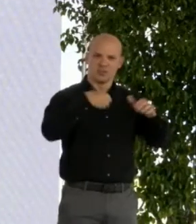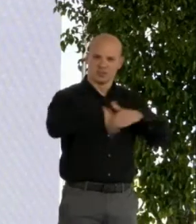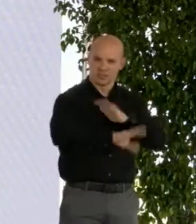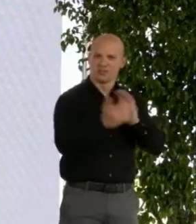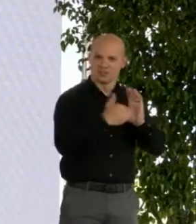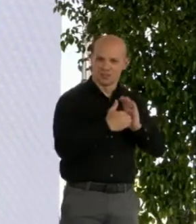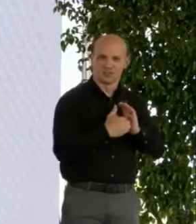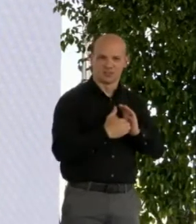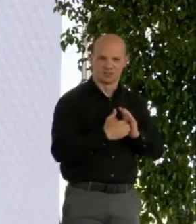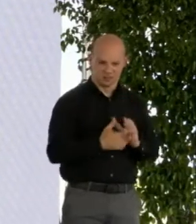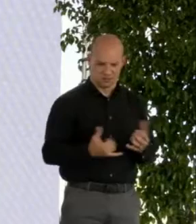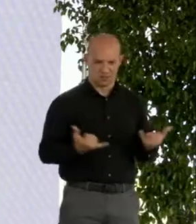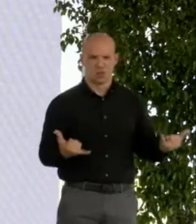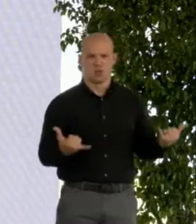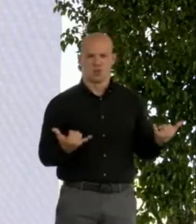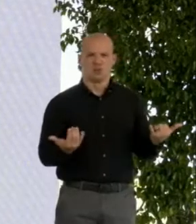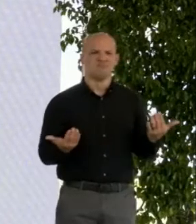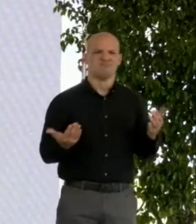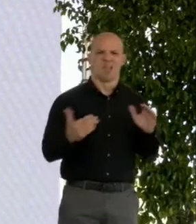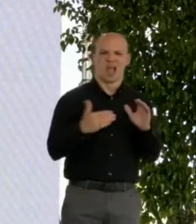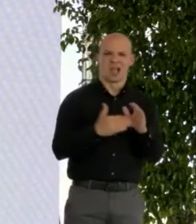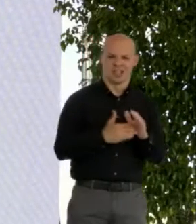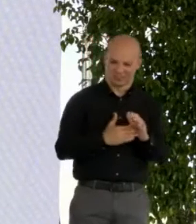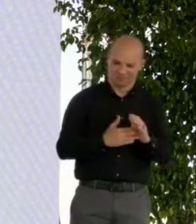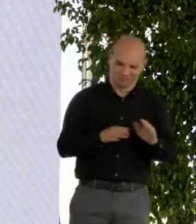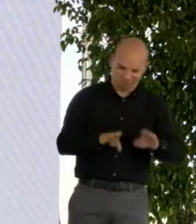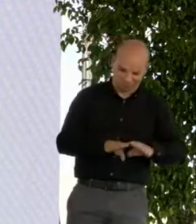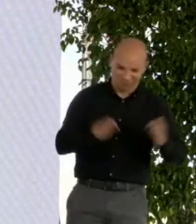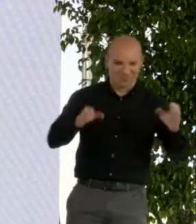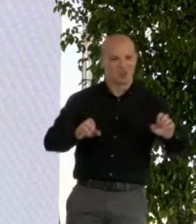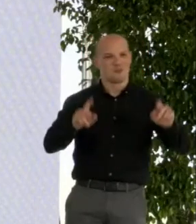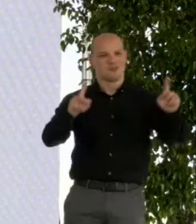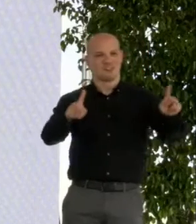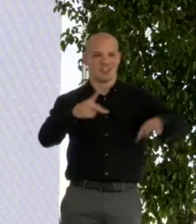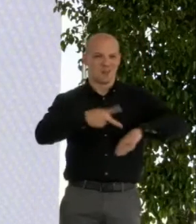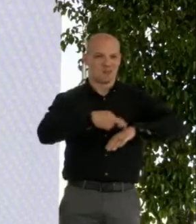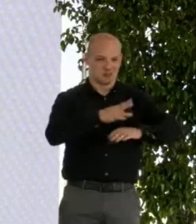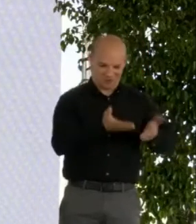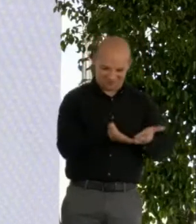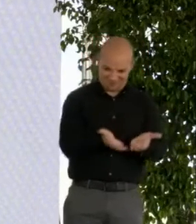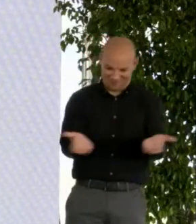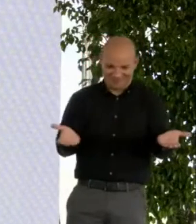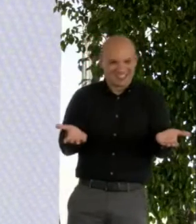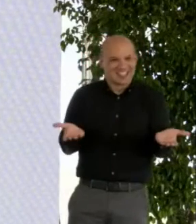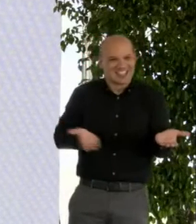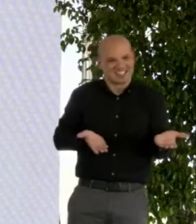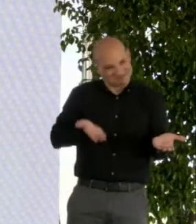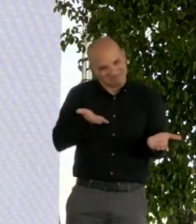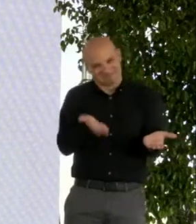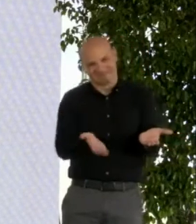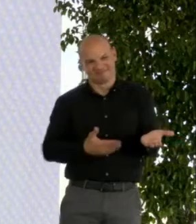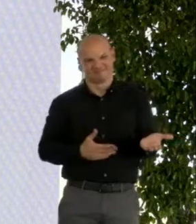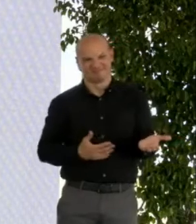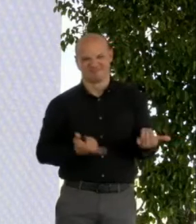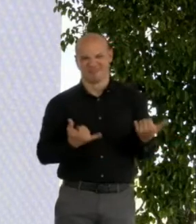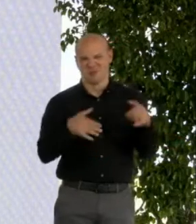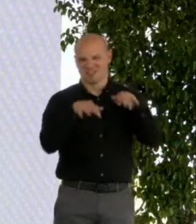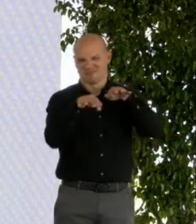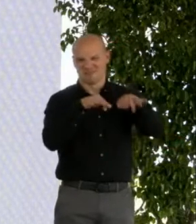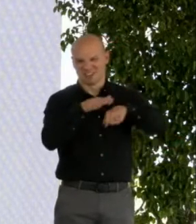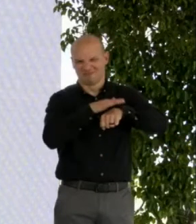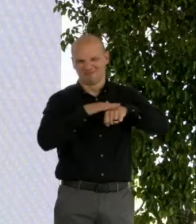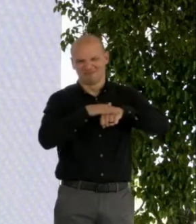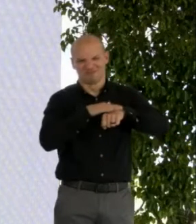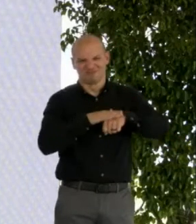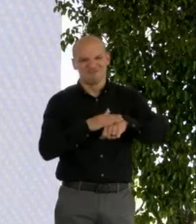hoy se abre una puerta para que todos vean lo que Puerto Rico puede ofrecer. Y vamos a comenzar hablando un poco ahora